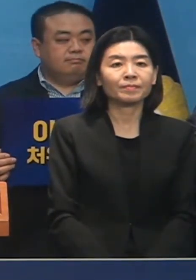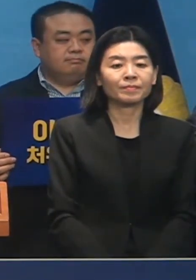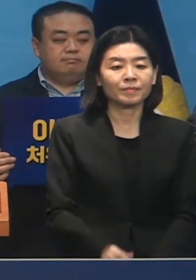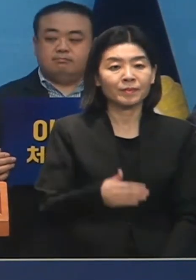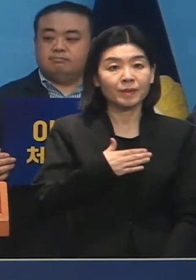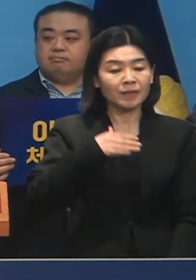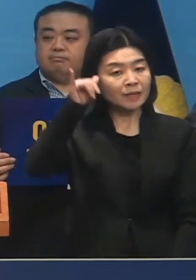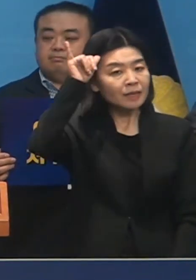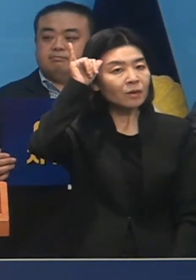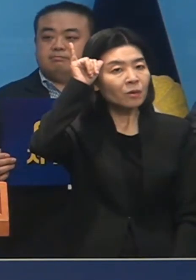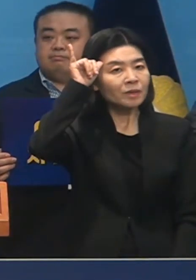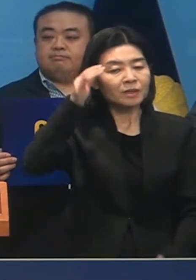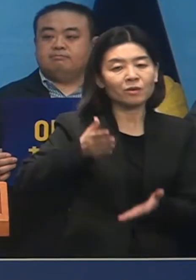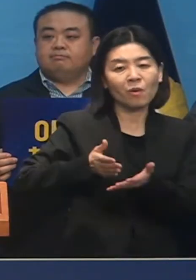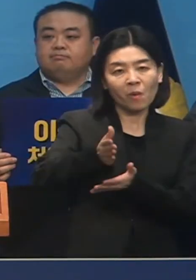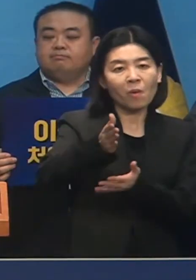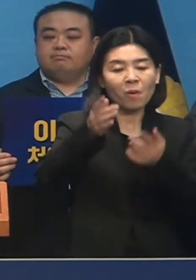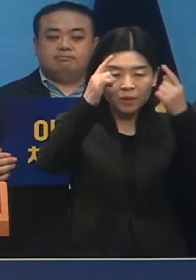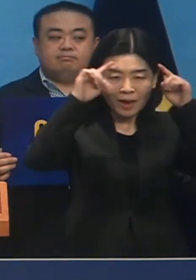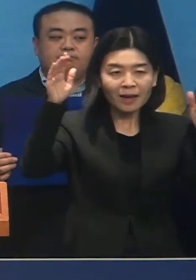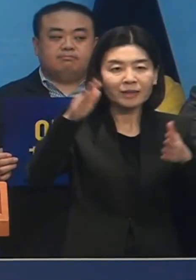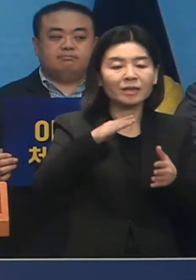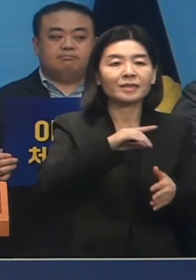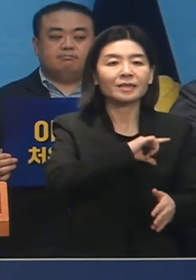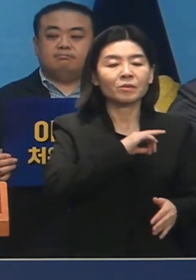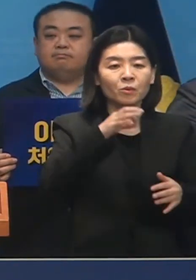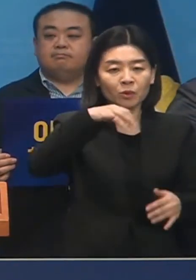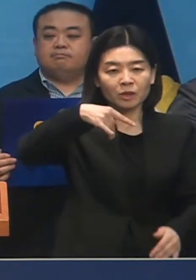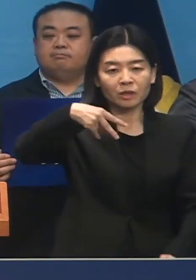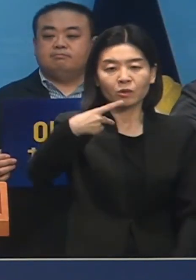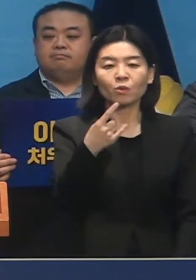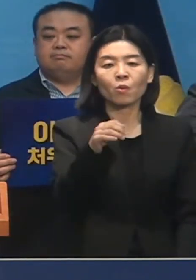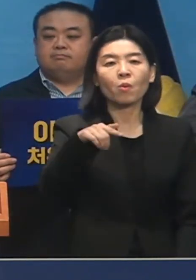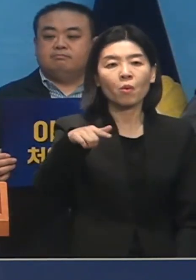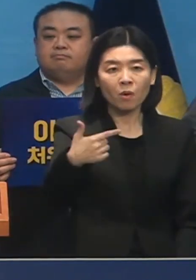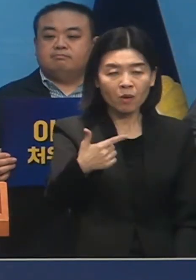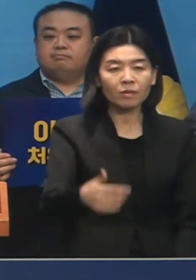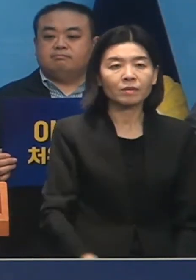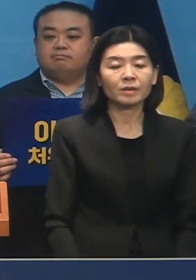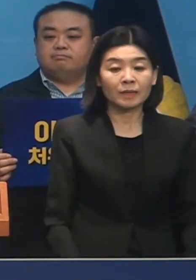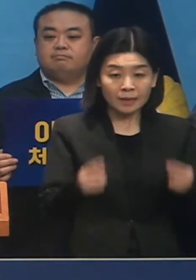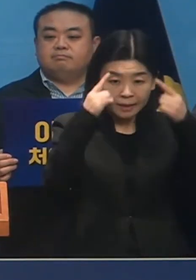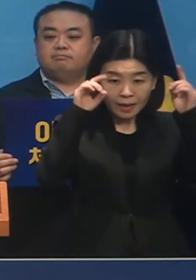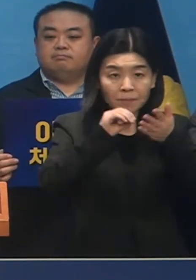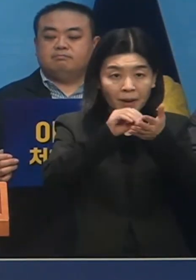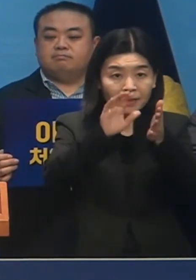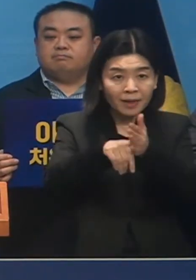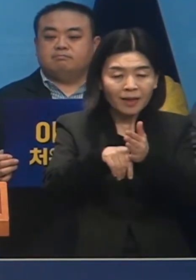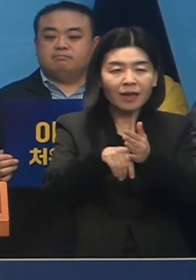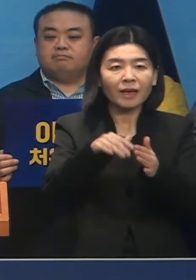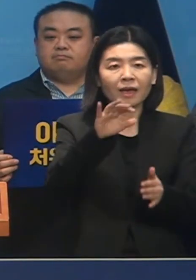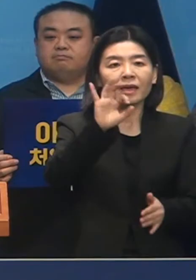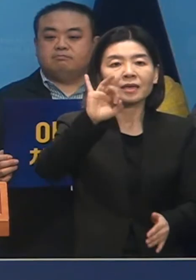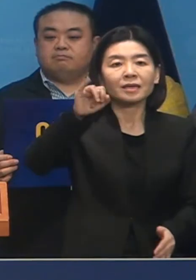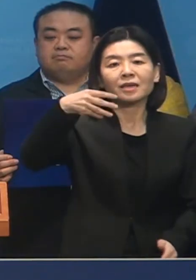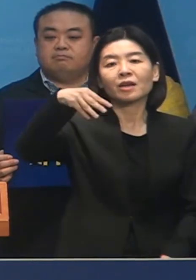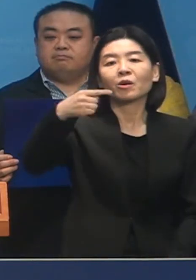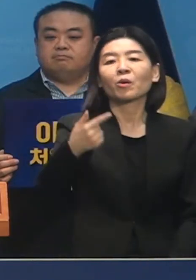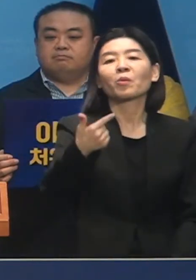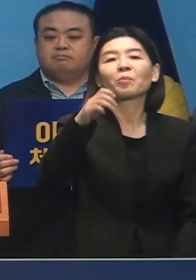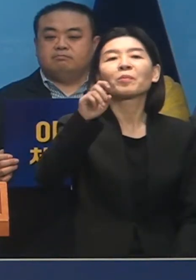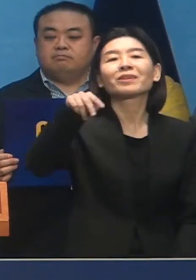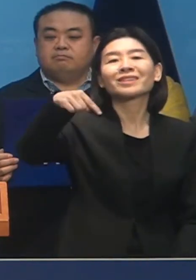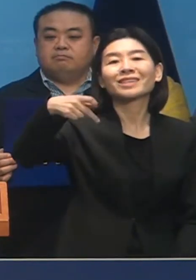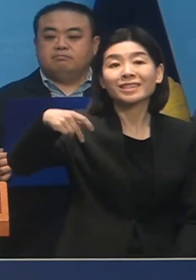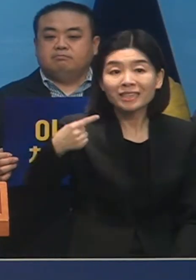저는 인공지능을 전공하고 있는 대학생 위동건입니다. 저는 대학을 올 때 일론 머스크나 영화 어벤져스에